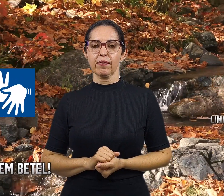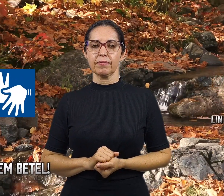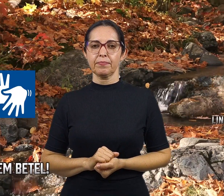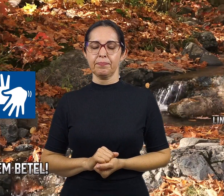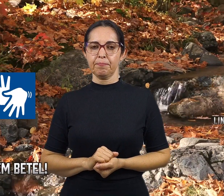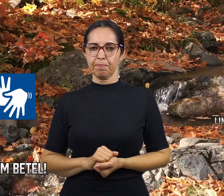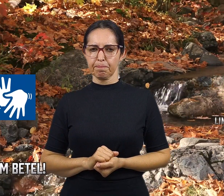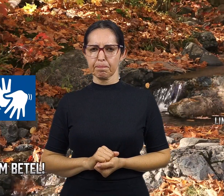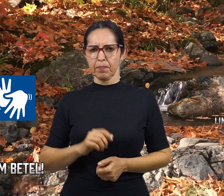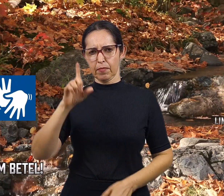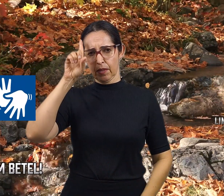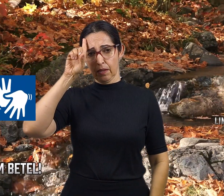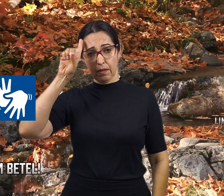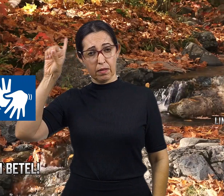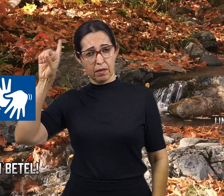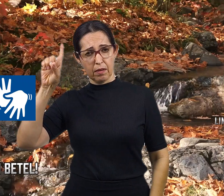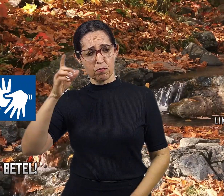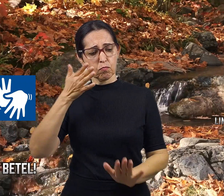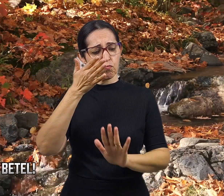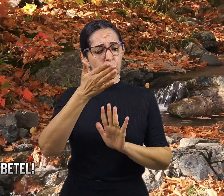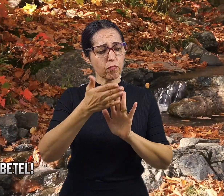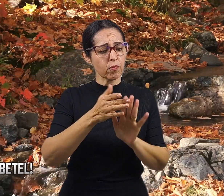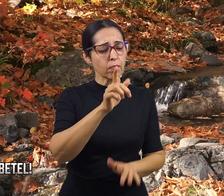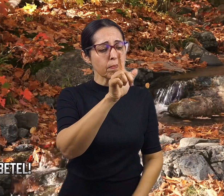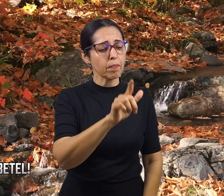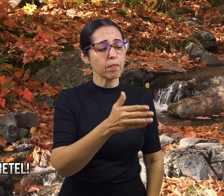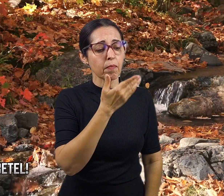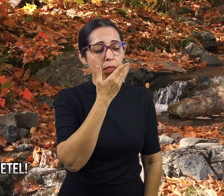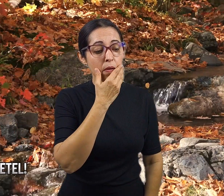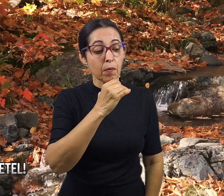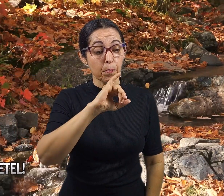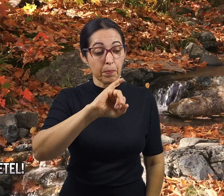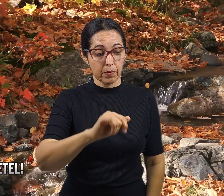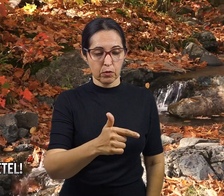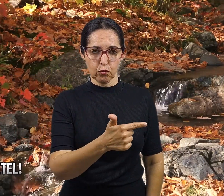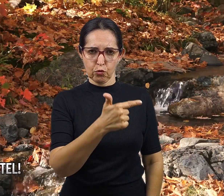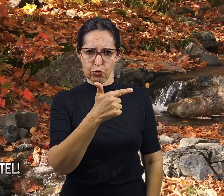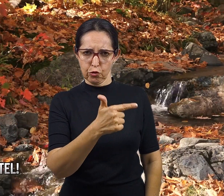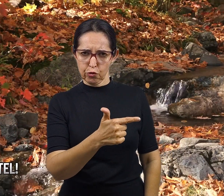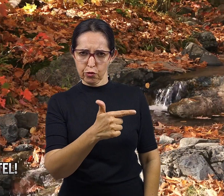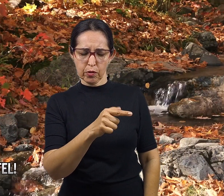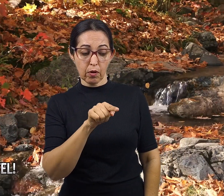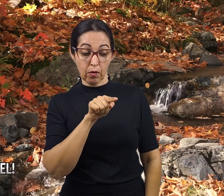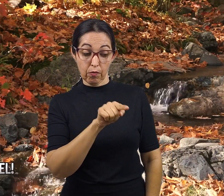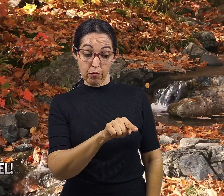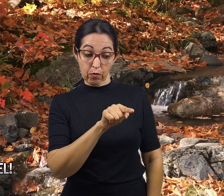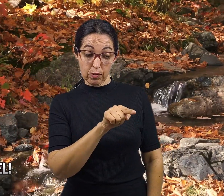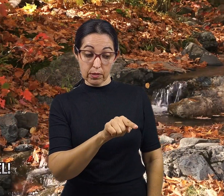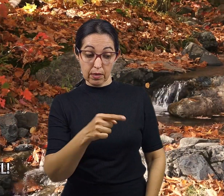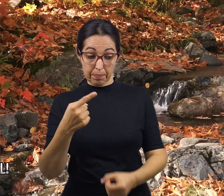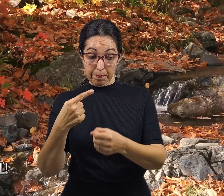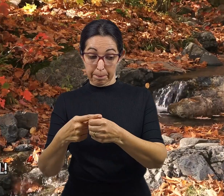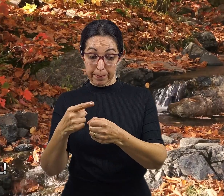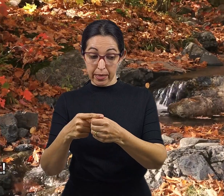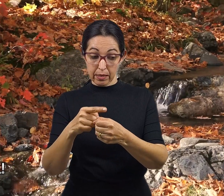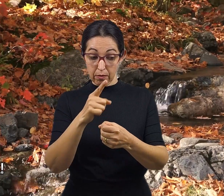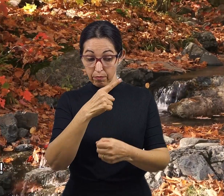Depois disse Deus a Jacó: levanta-te, sobe a Betel e habita